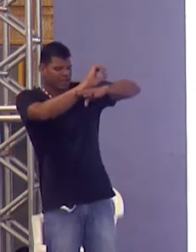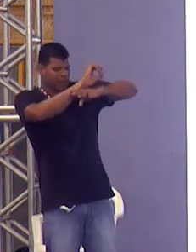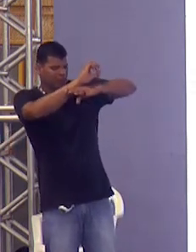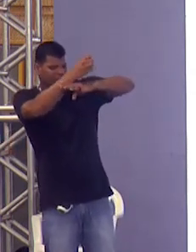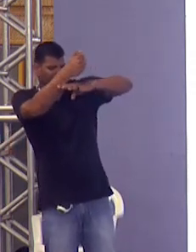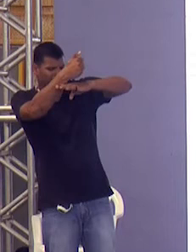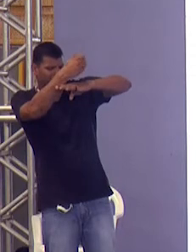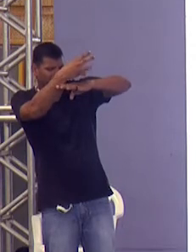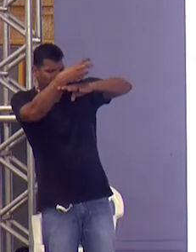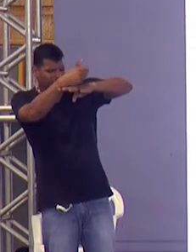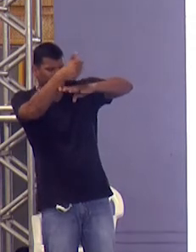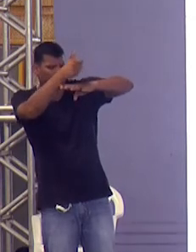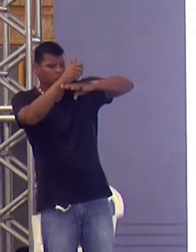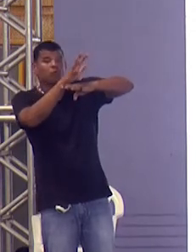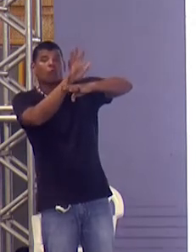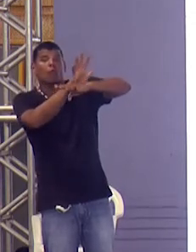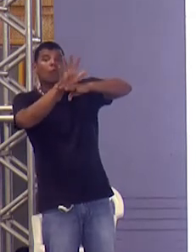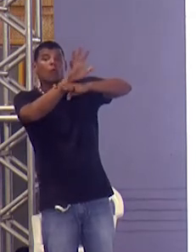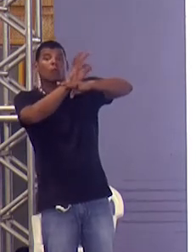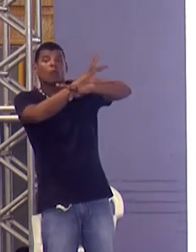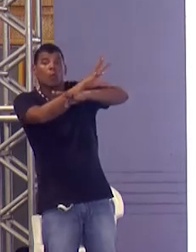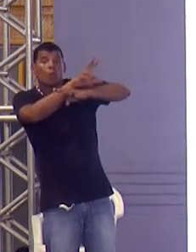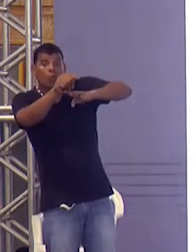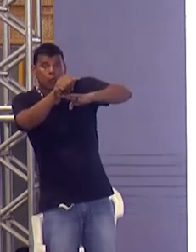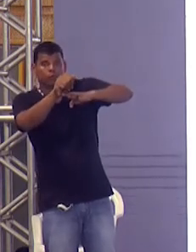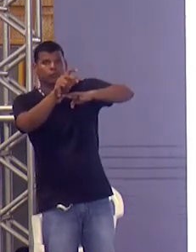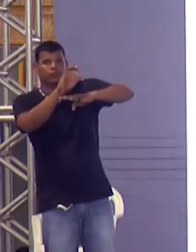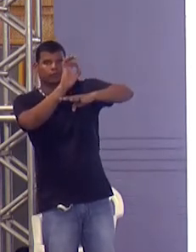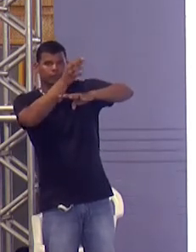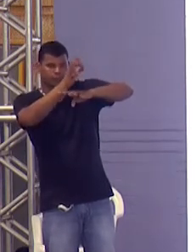período. No denominador apareceu